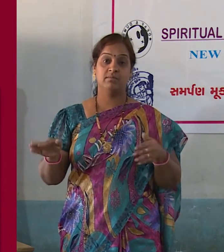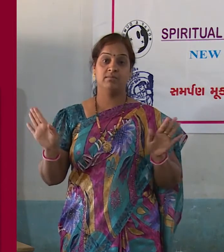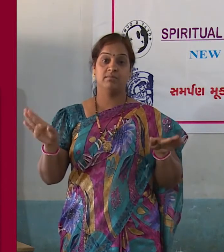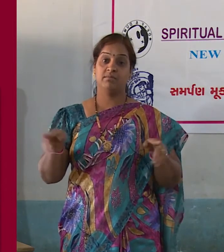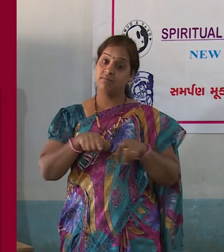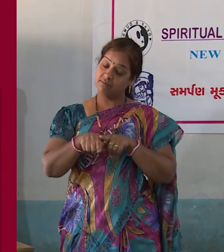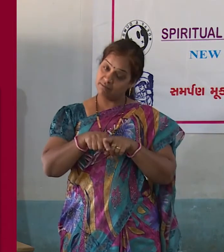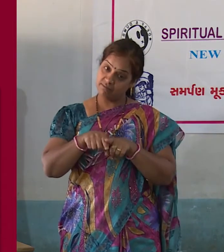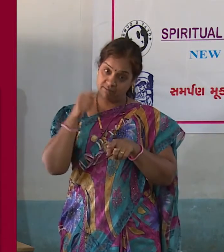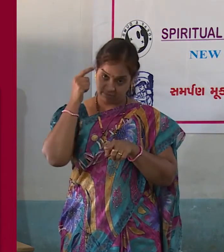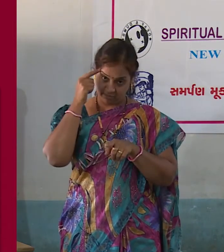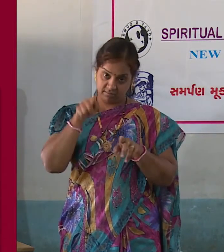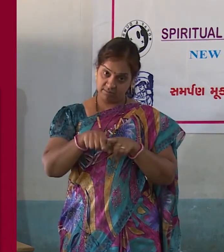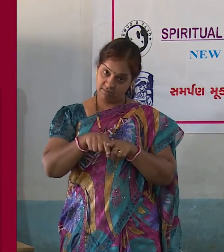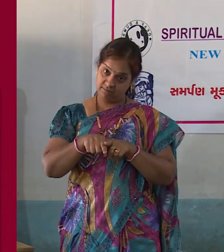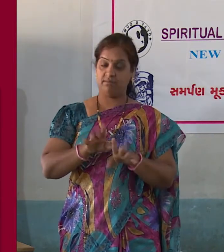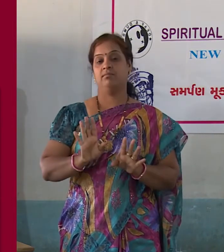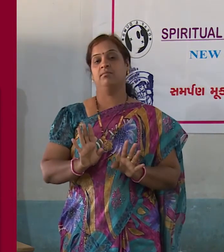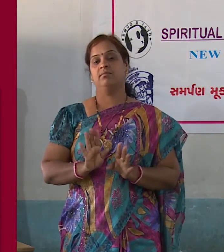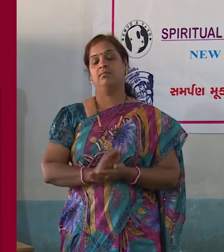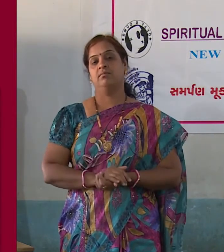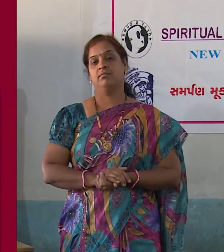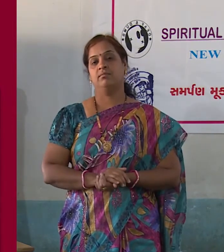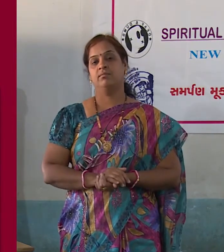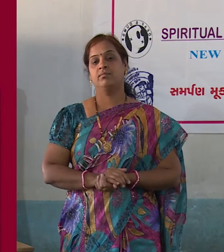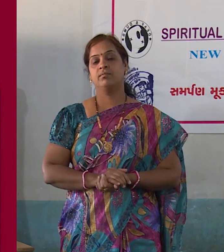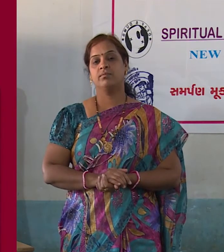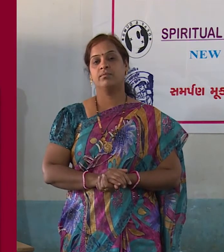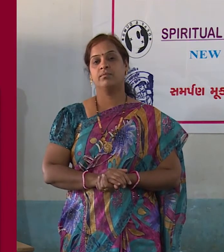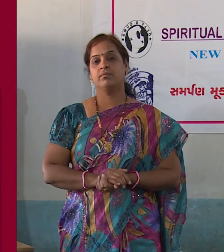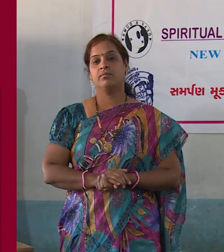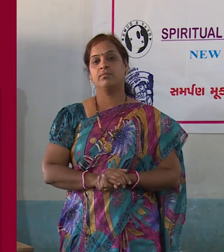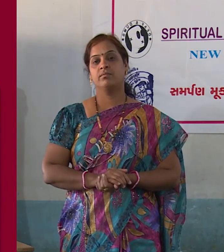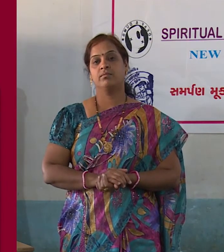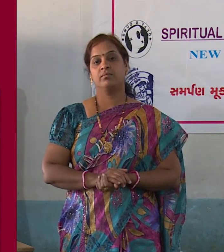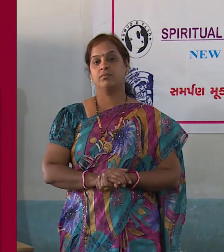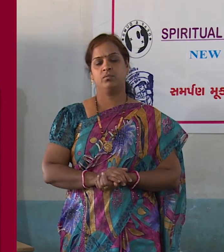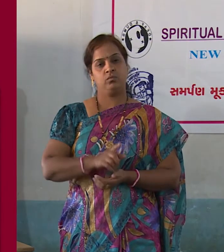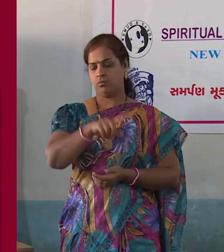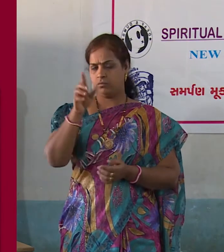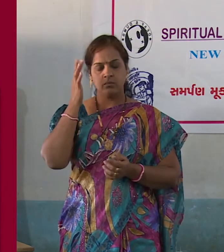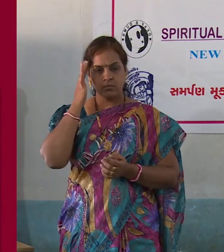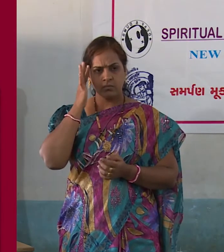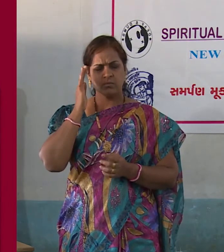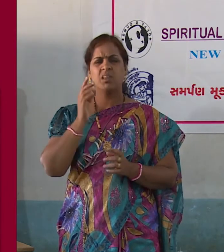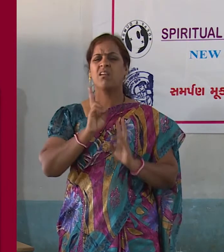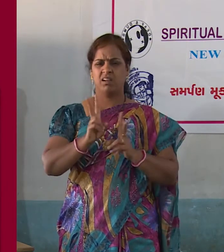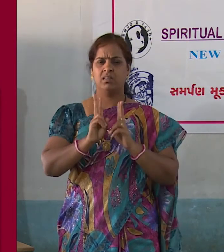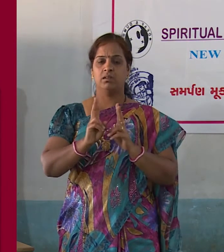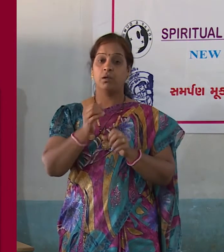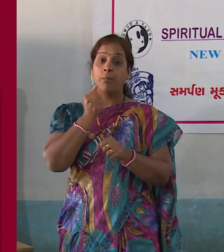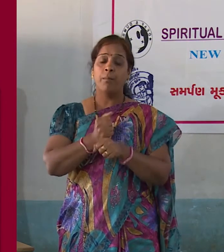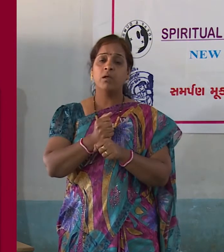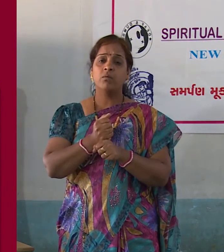देखता है फिर वो उसको संकल्प आता कि हाँ भाई, जैसे एक बैंक में कोई पैसा लेके आया है,